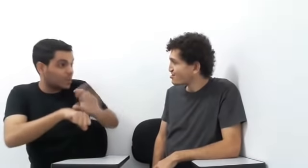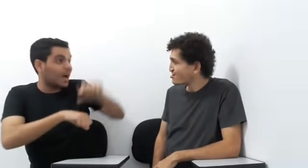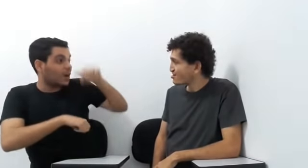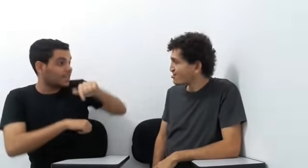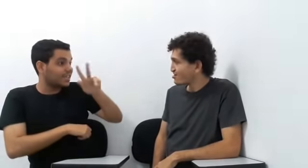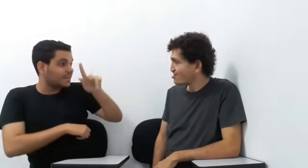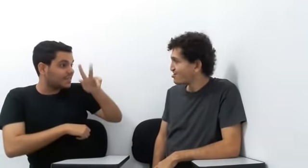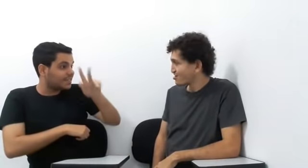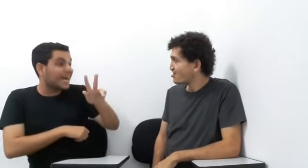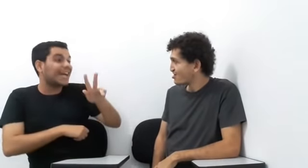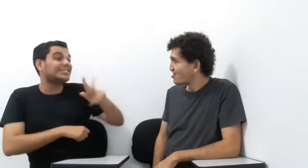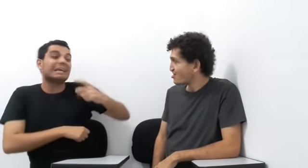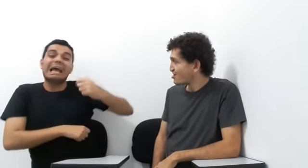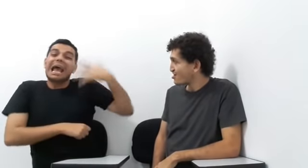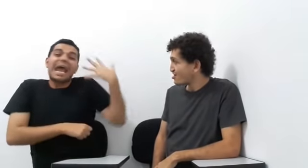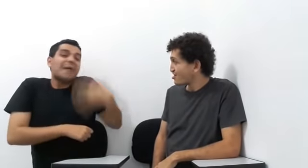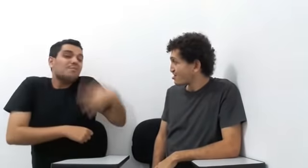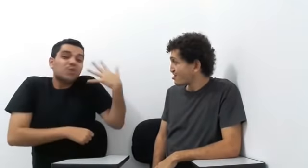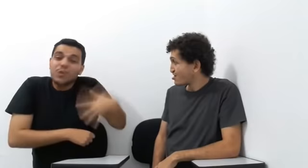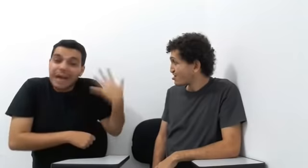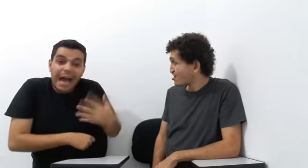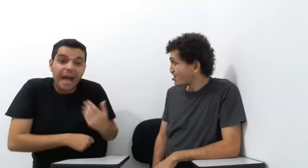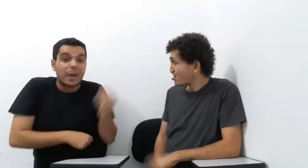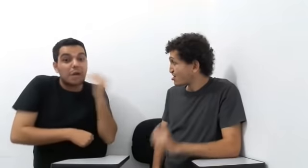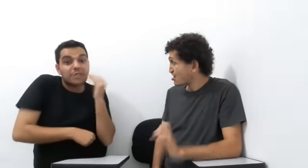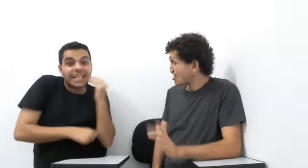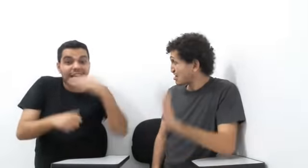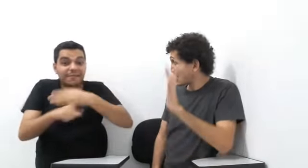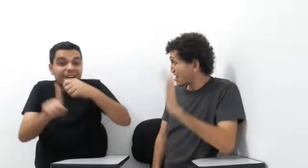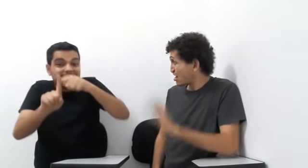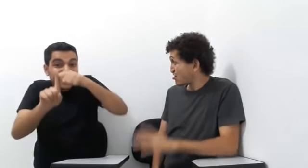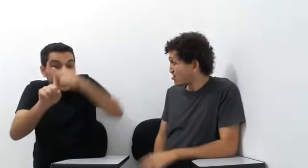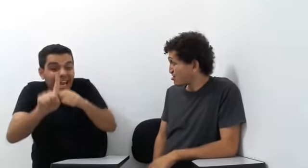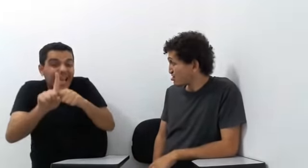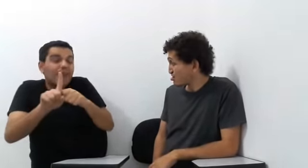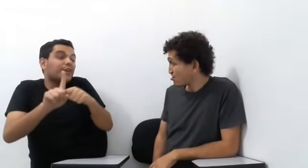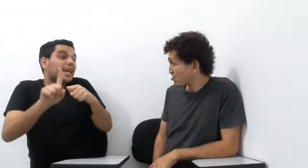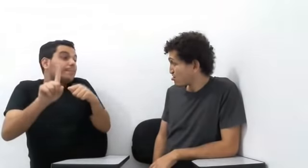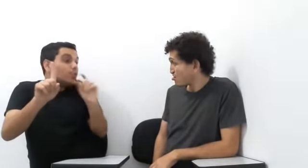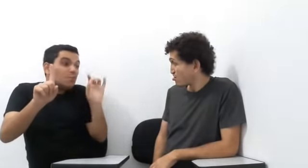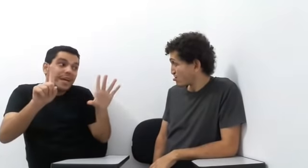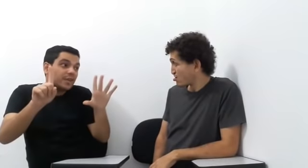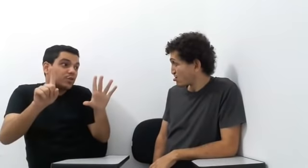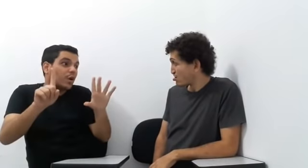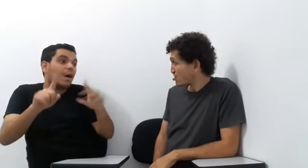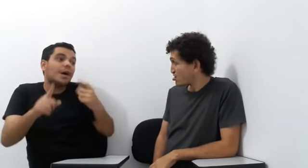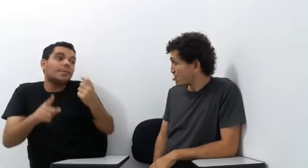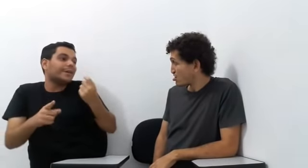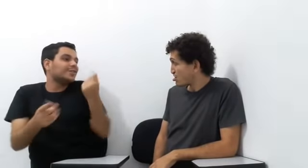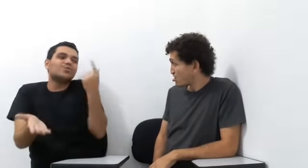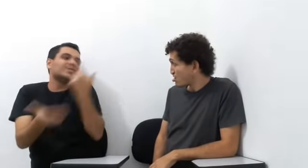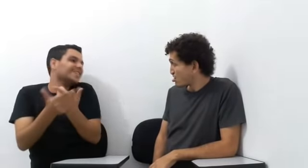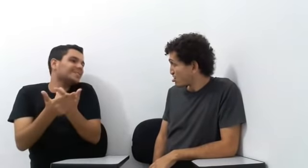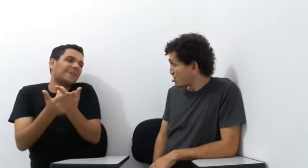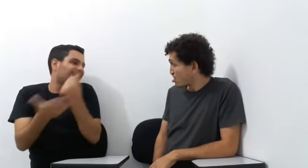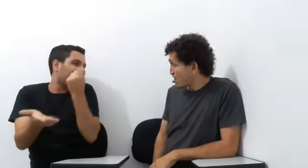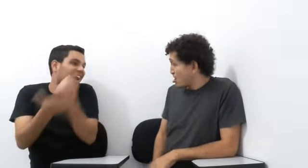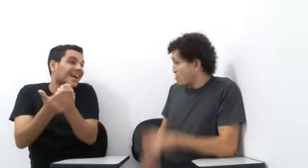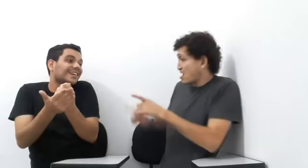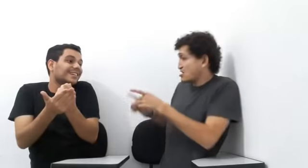Carlos, aqui na minha cidade, é muito caro. Eu tentei fazer, eu fiquei por um mês só, mas eu não consegui pagar.